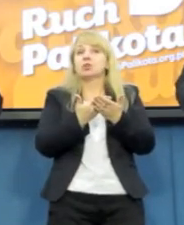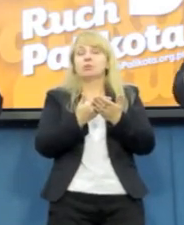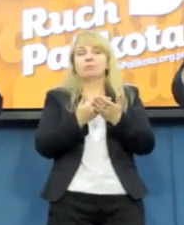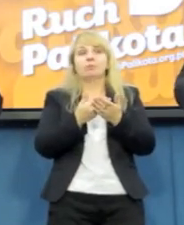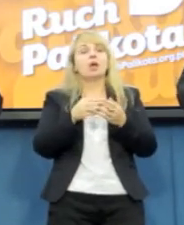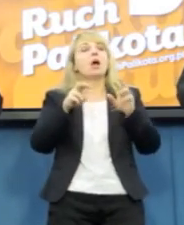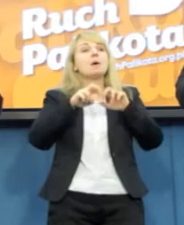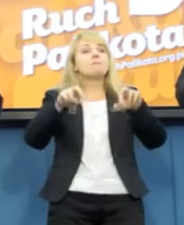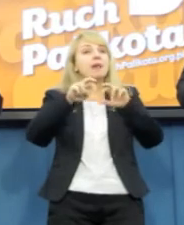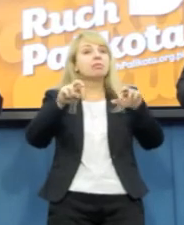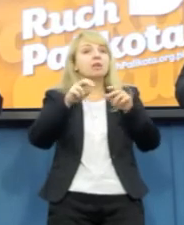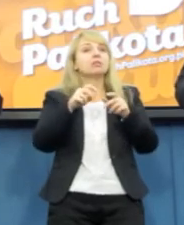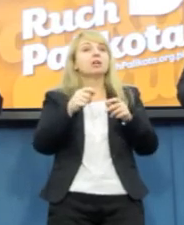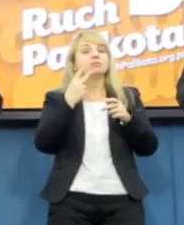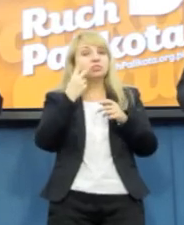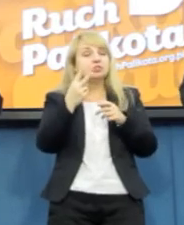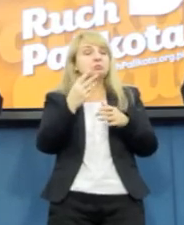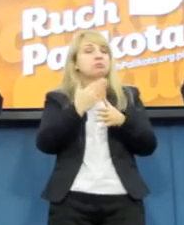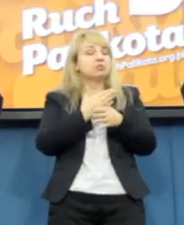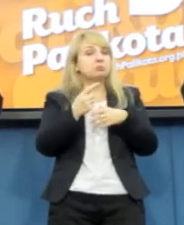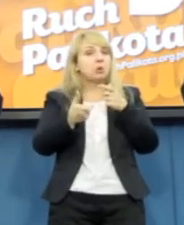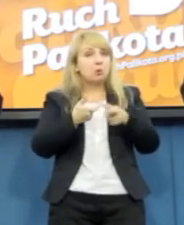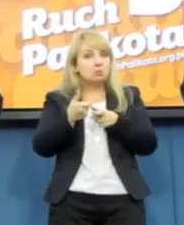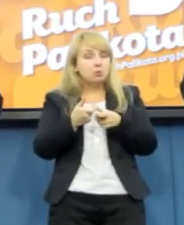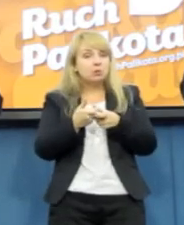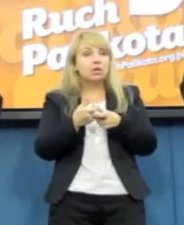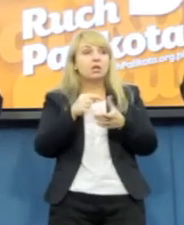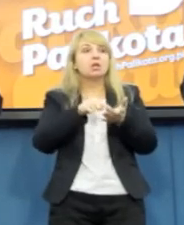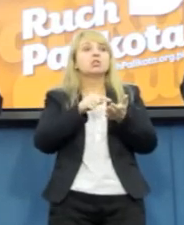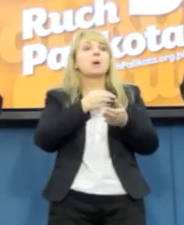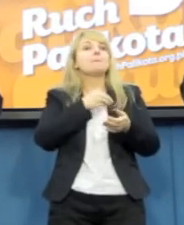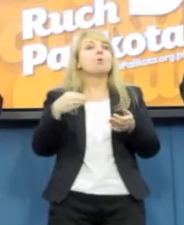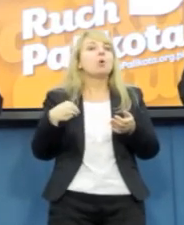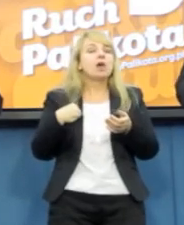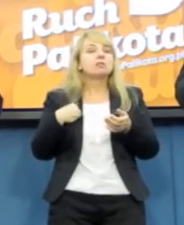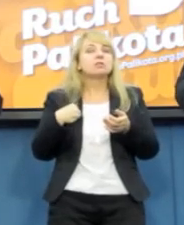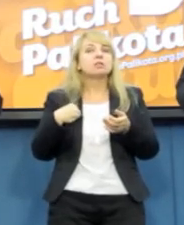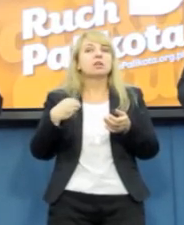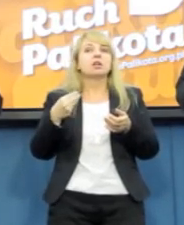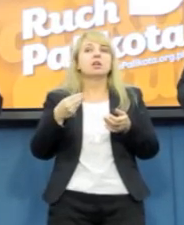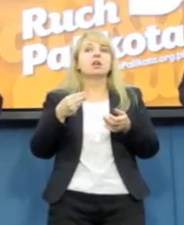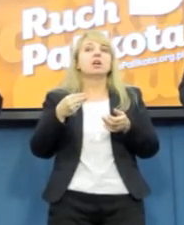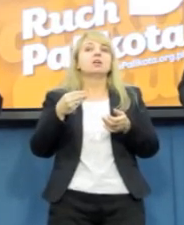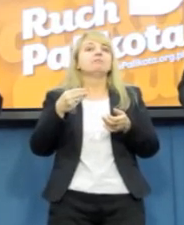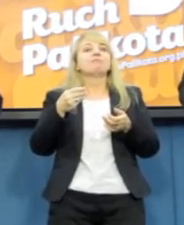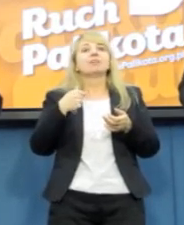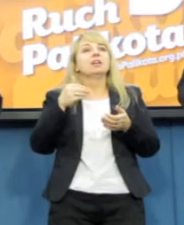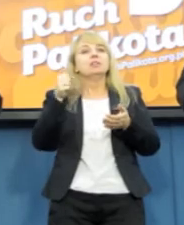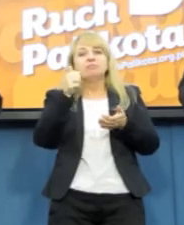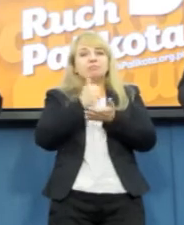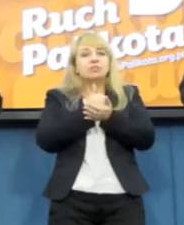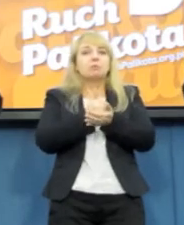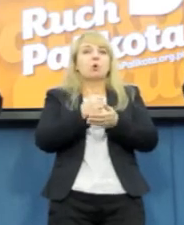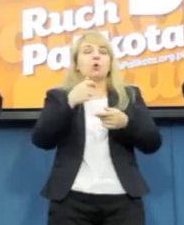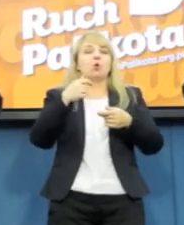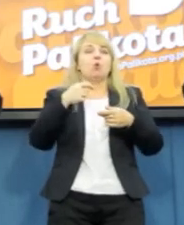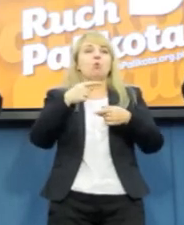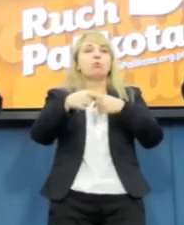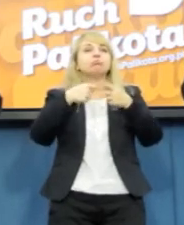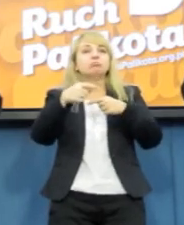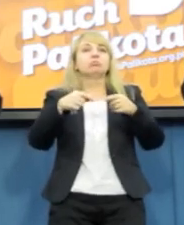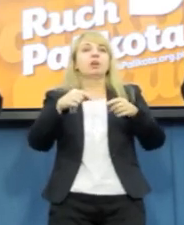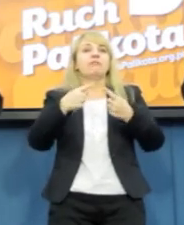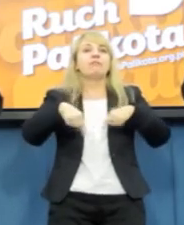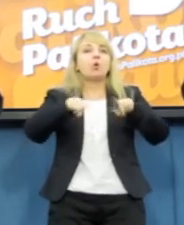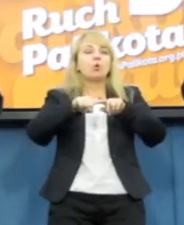plus z tych konsultacji, które myśmy przeprowadzili z przedsiębiorcami, wynika, że Polacy nie realizują tego swojego marzenia, tego swojego planu, dlatego,